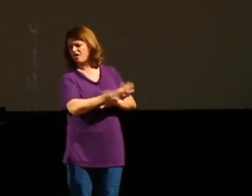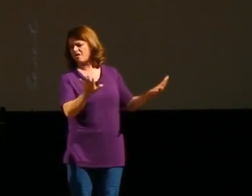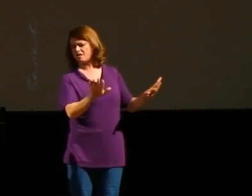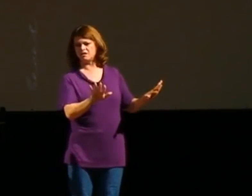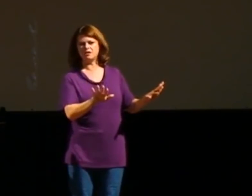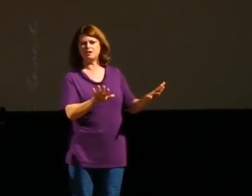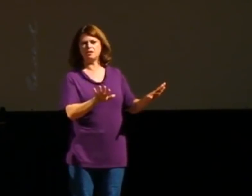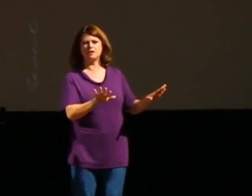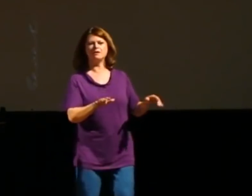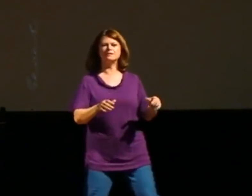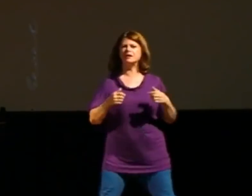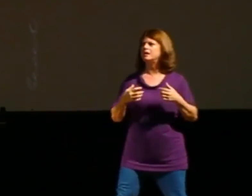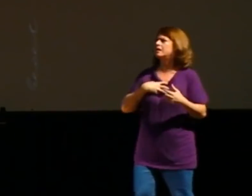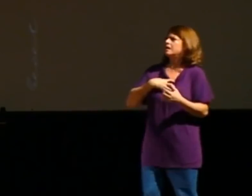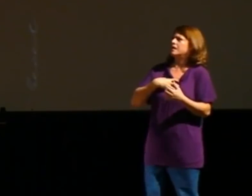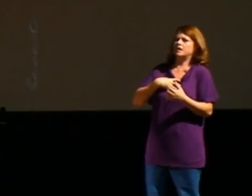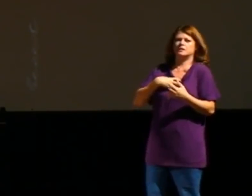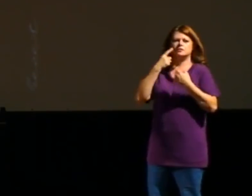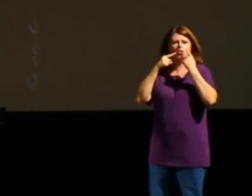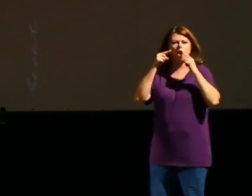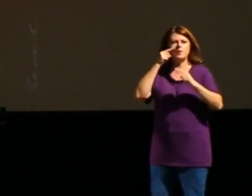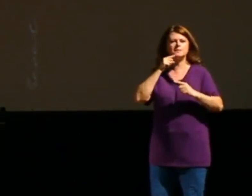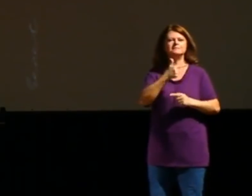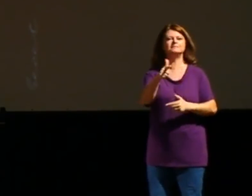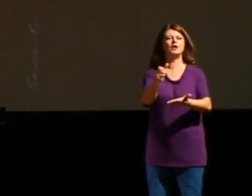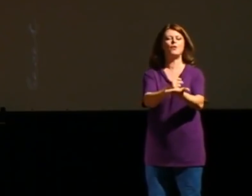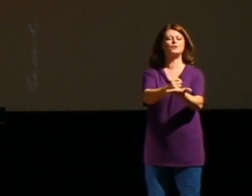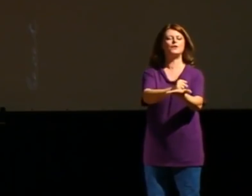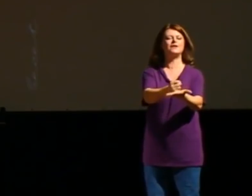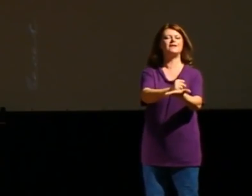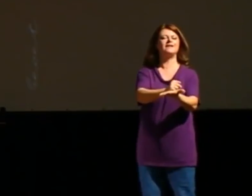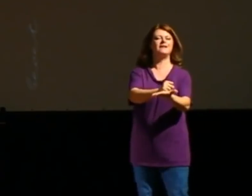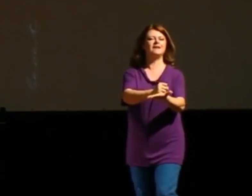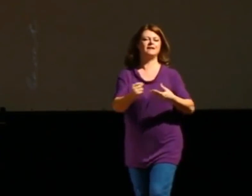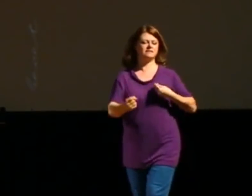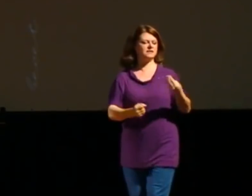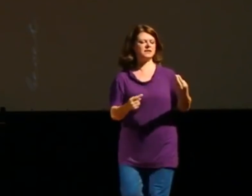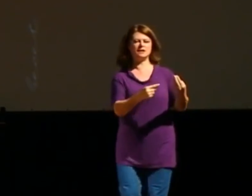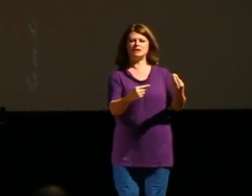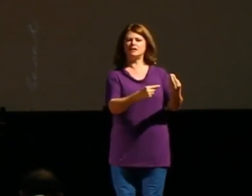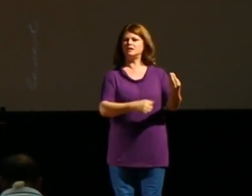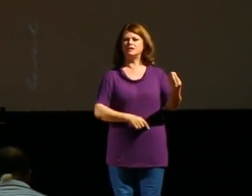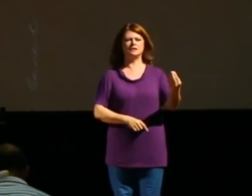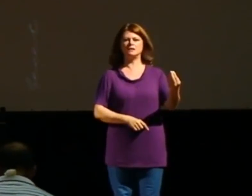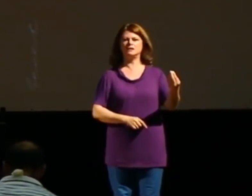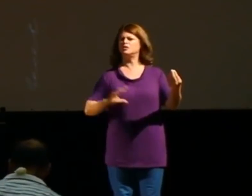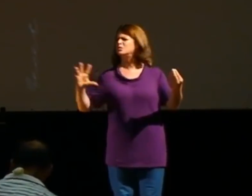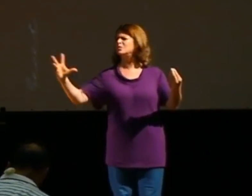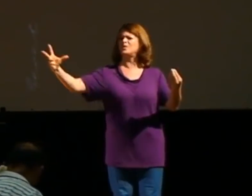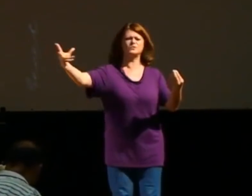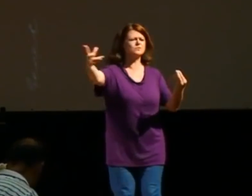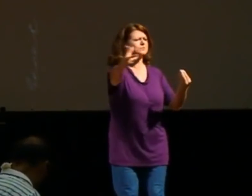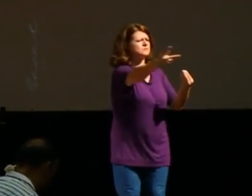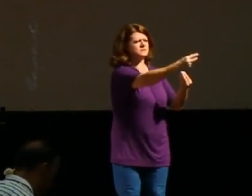tem controle sobre isso. Todos nós passamos por situações assim. Todos nós